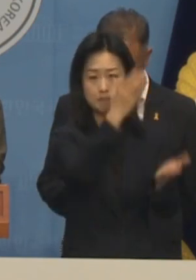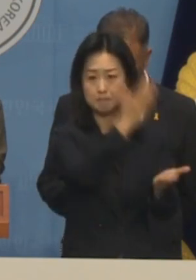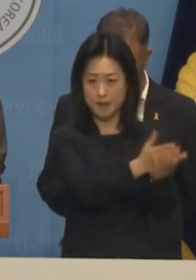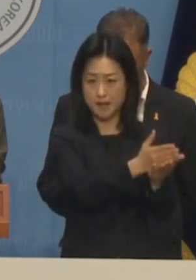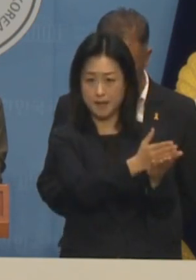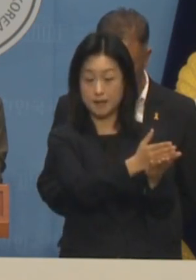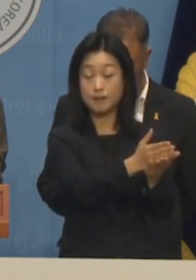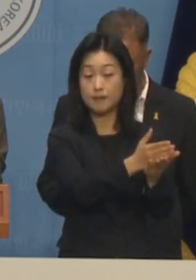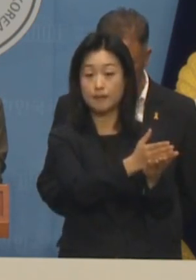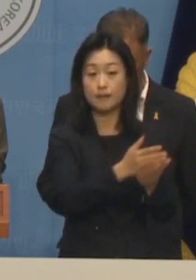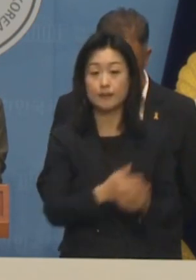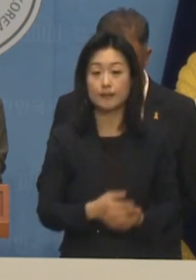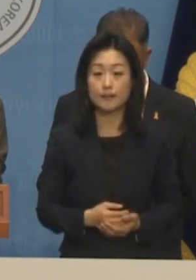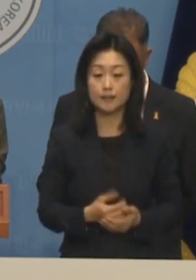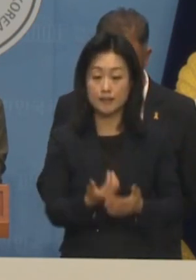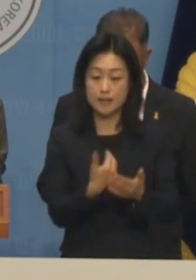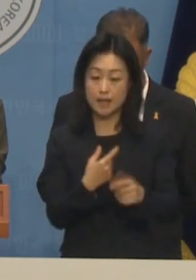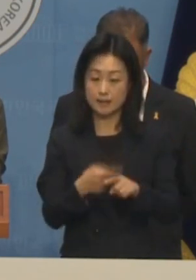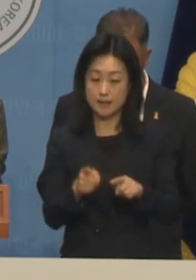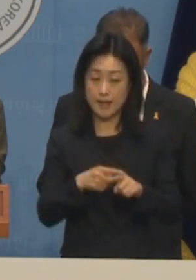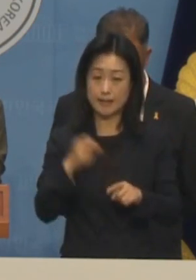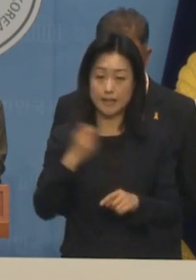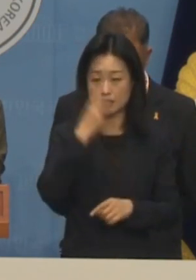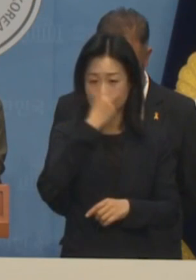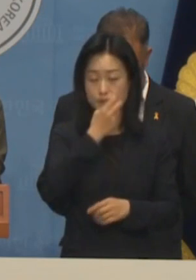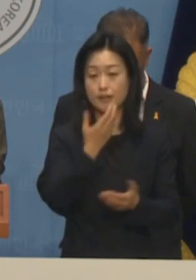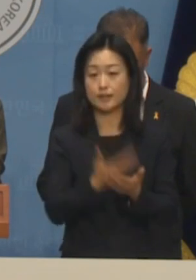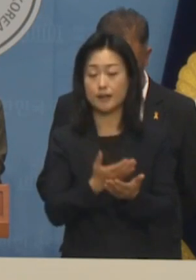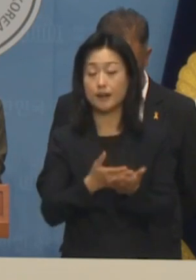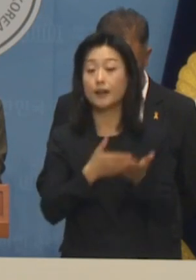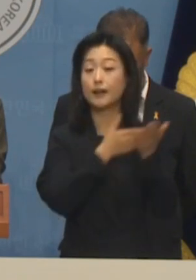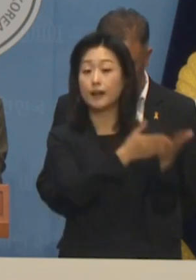중단하고 타당성 재조사를 실시하라.